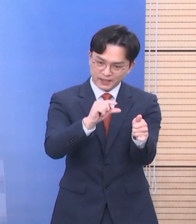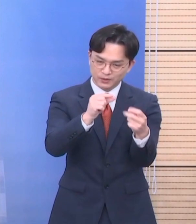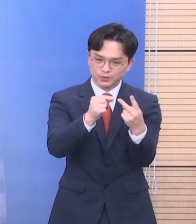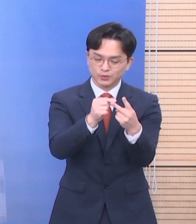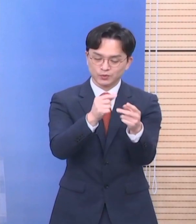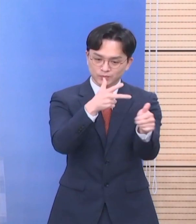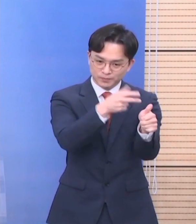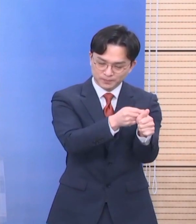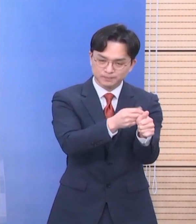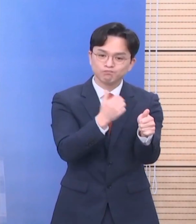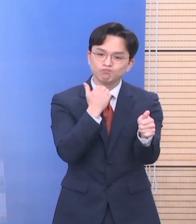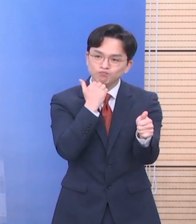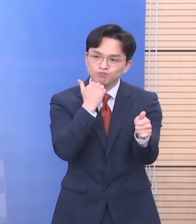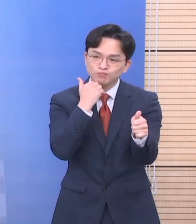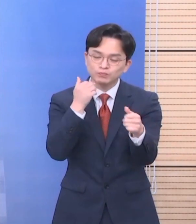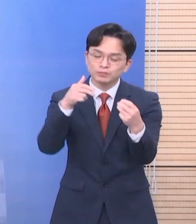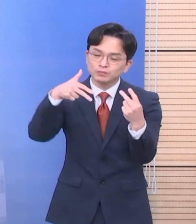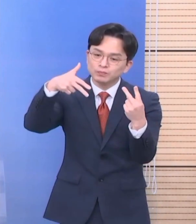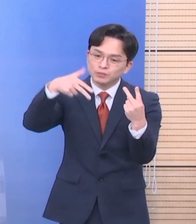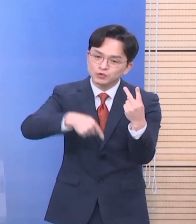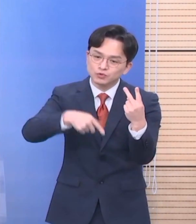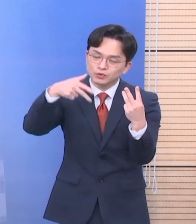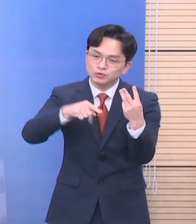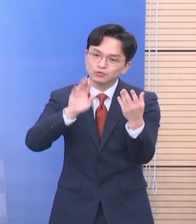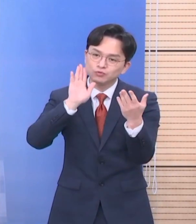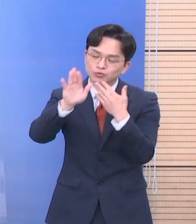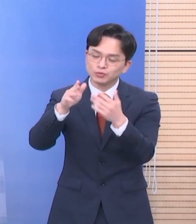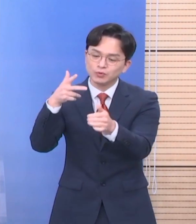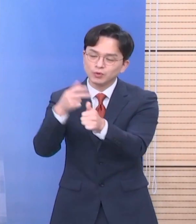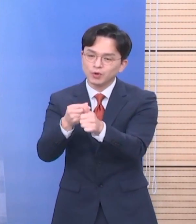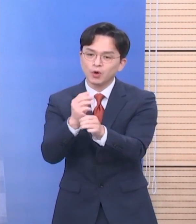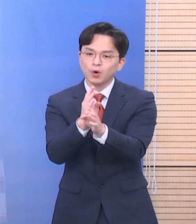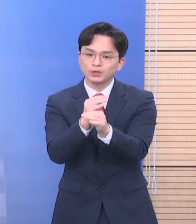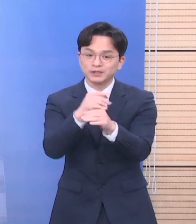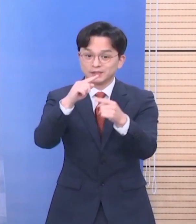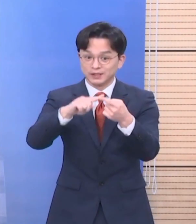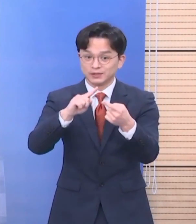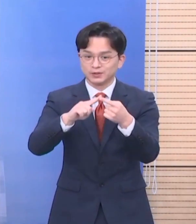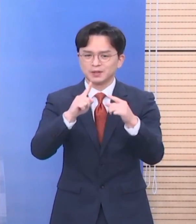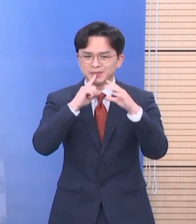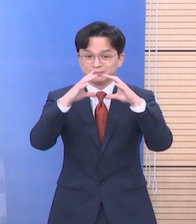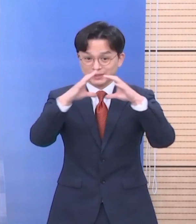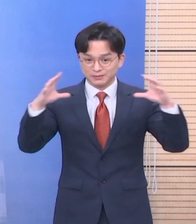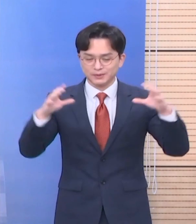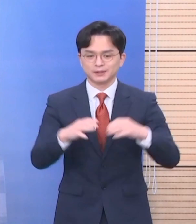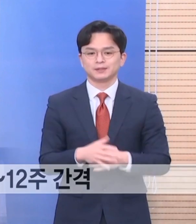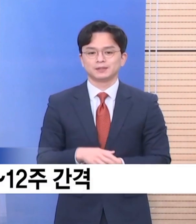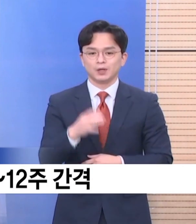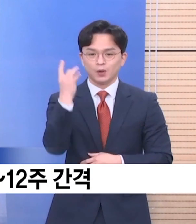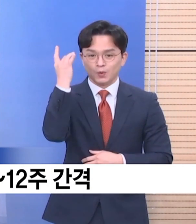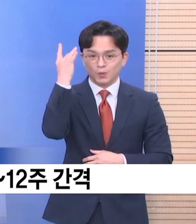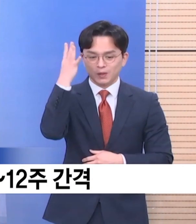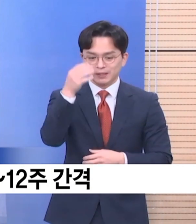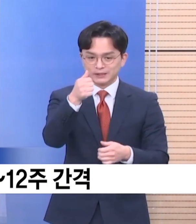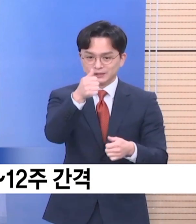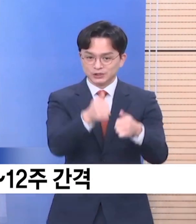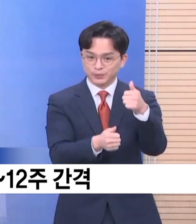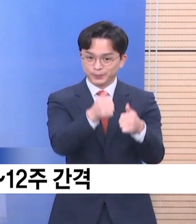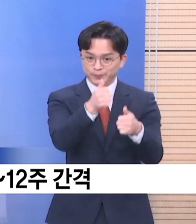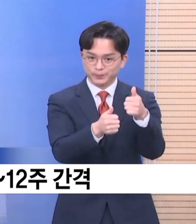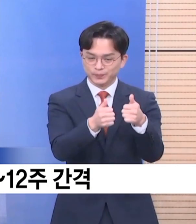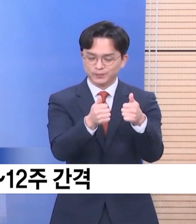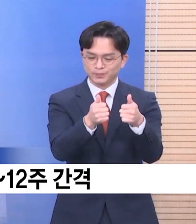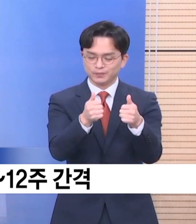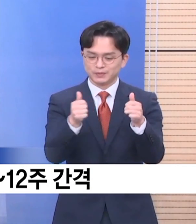결과입니다. 허가 사항은 과학적 증거를 중심으로 판단이 필요하며 임상시험에서